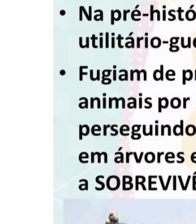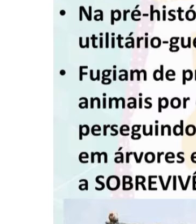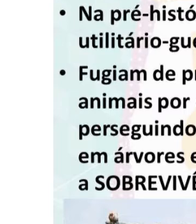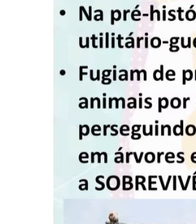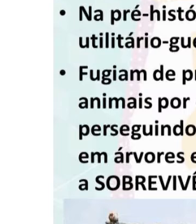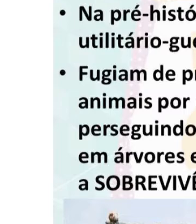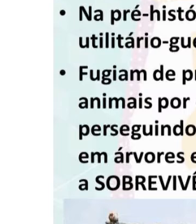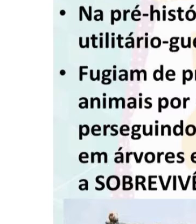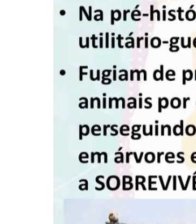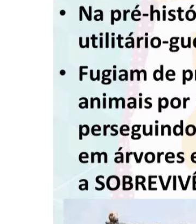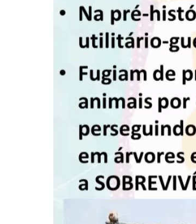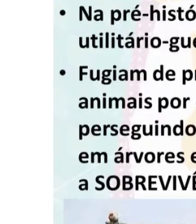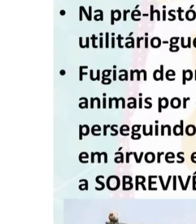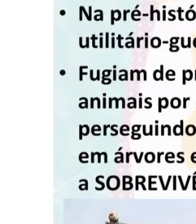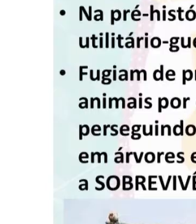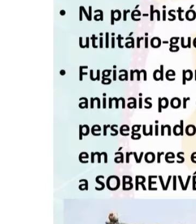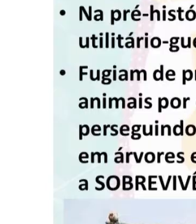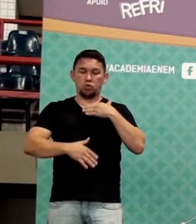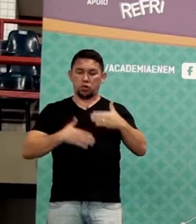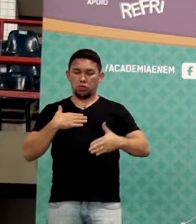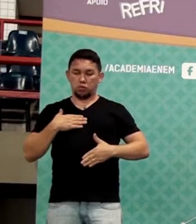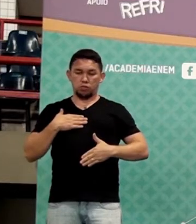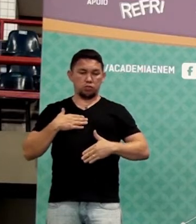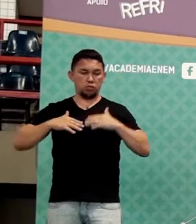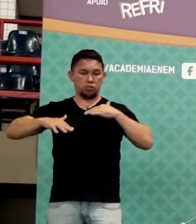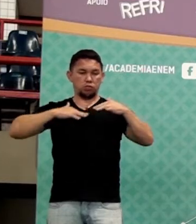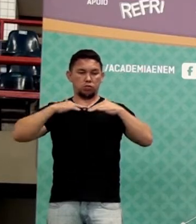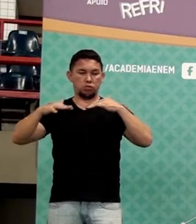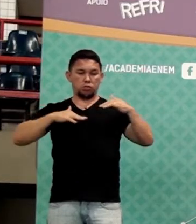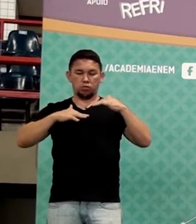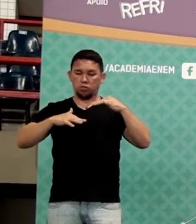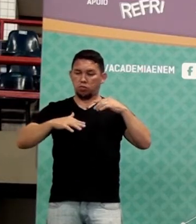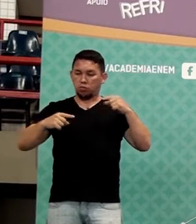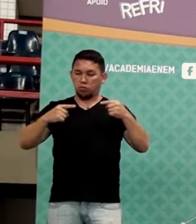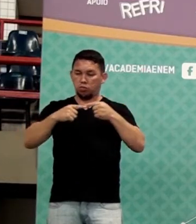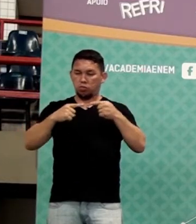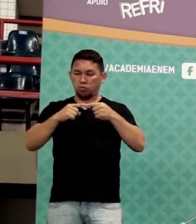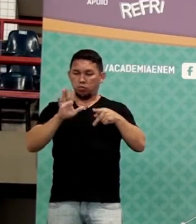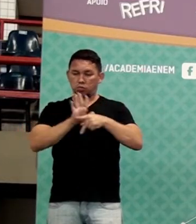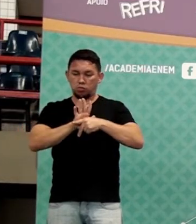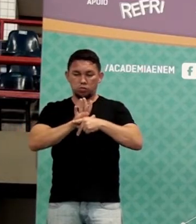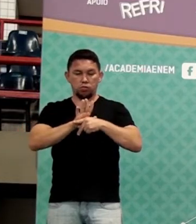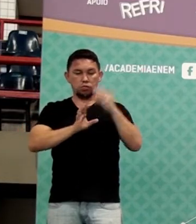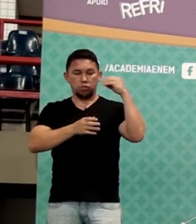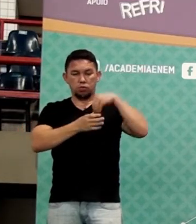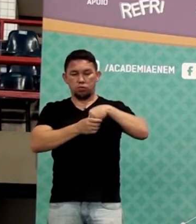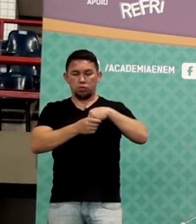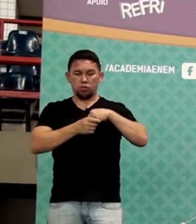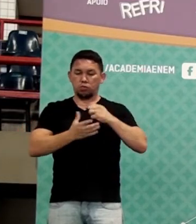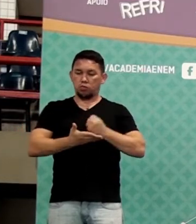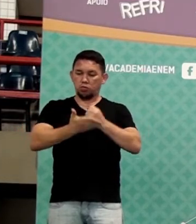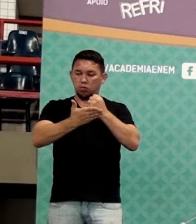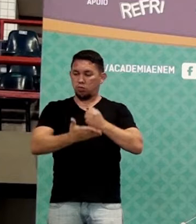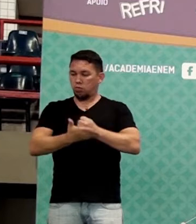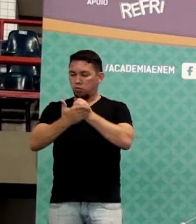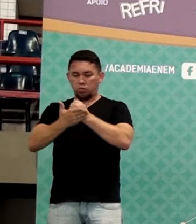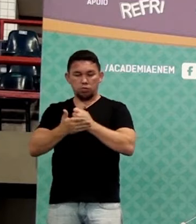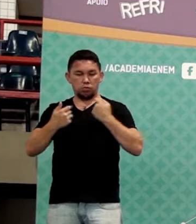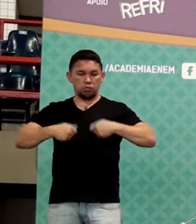primitivo, ele usava o corpo, a atividade física, utilitário porque era para satisfazer as